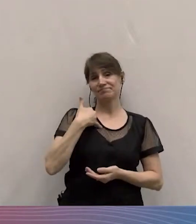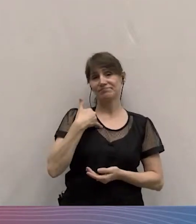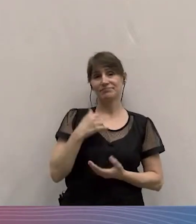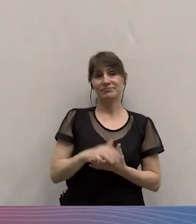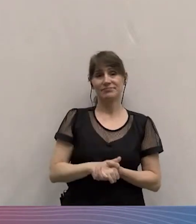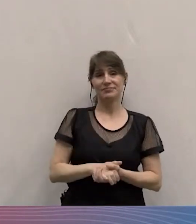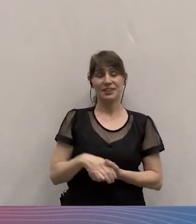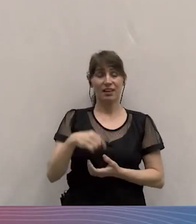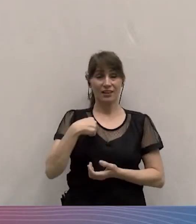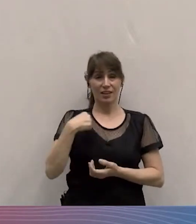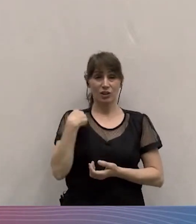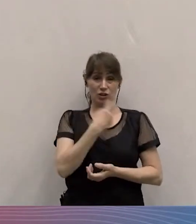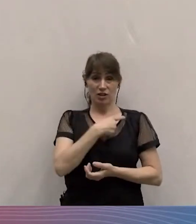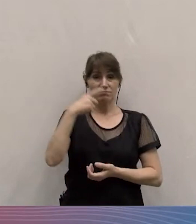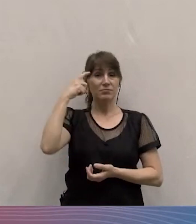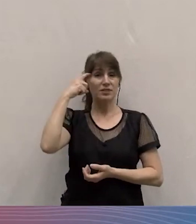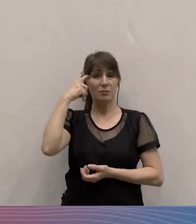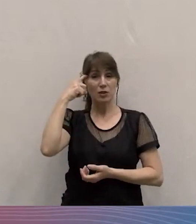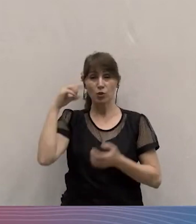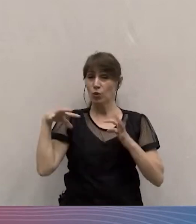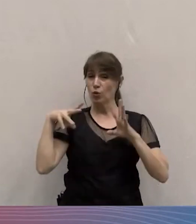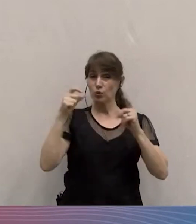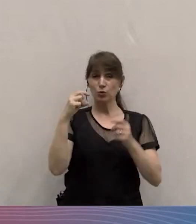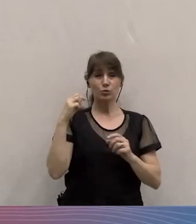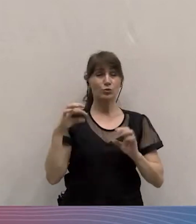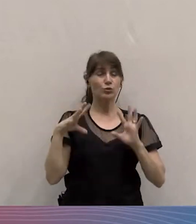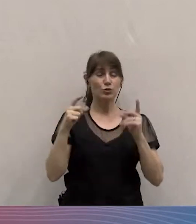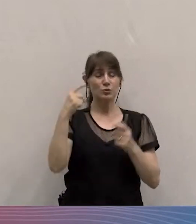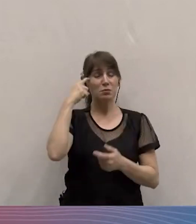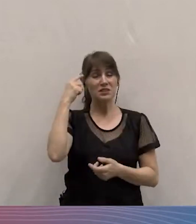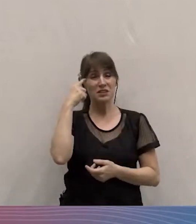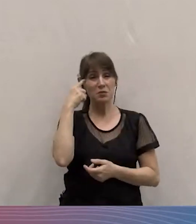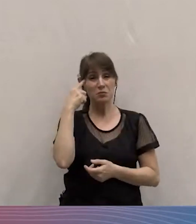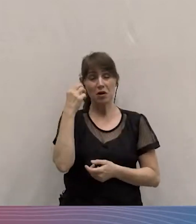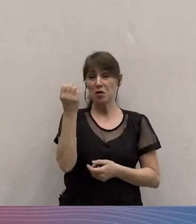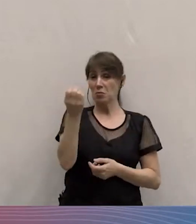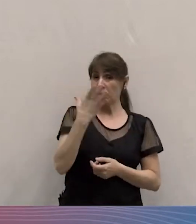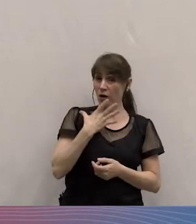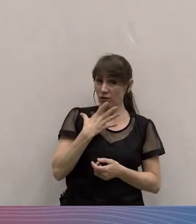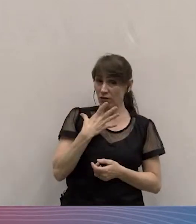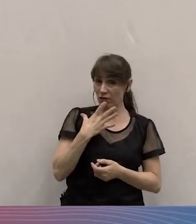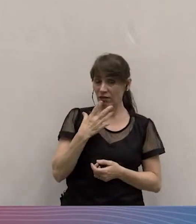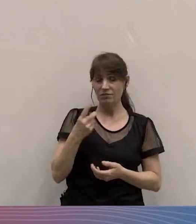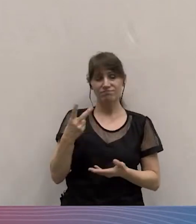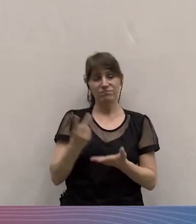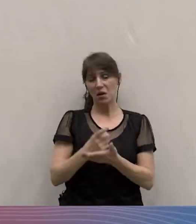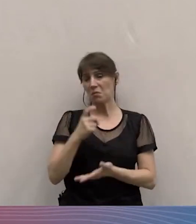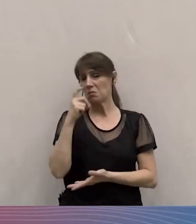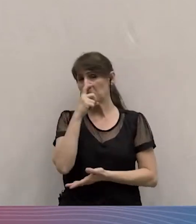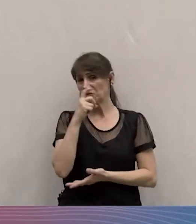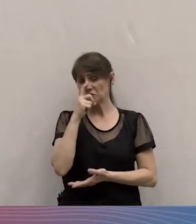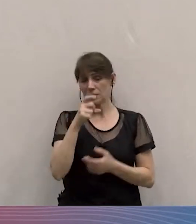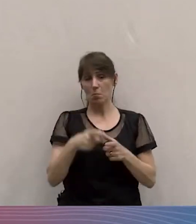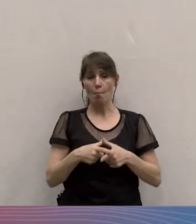Aqui na nossa mente, no nosso pensamento, tudo que nós pensamos achando que é de bom, não passa de um